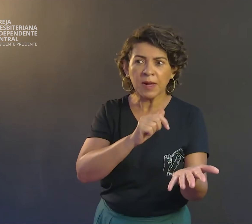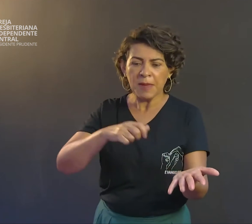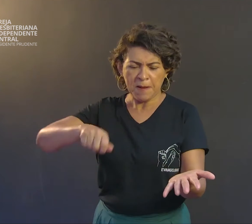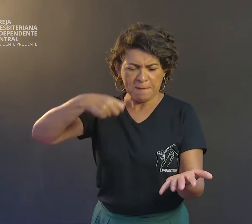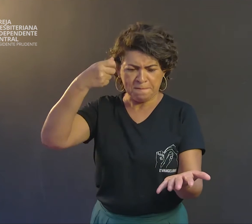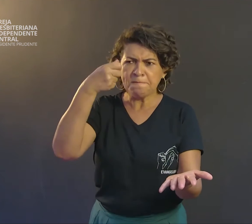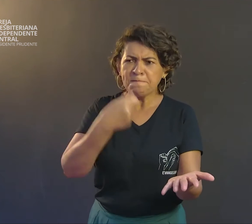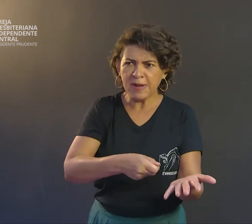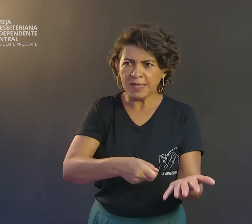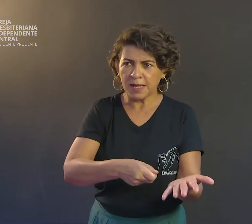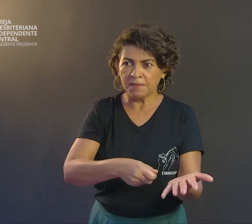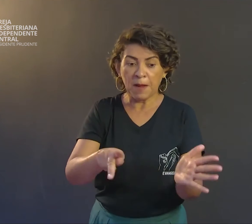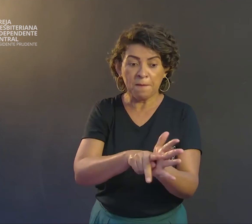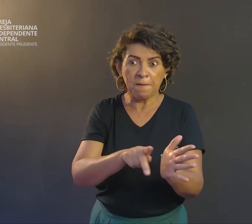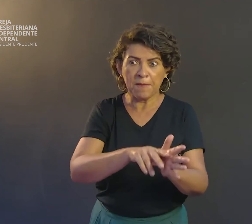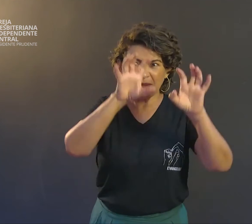Efésios 6,12.